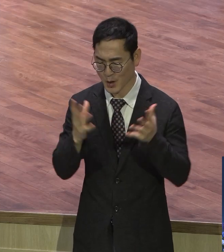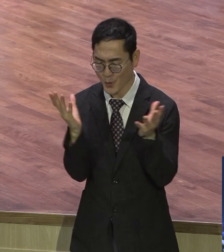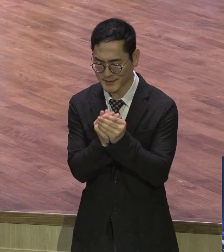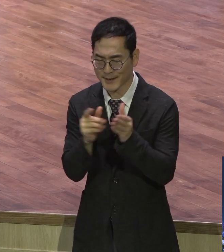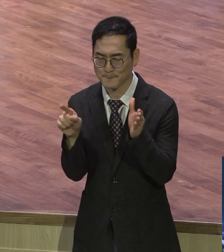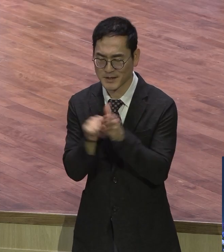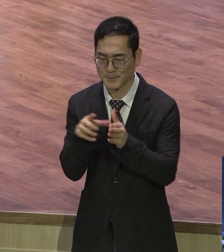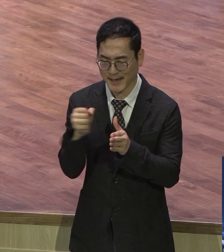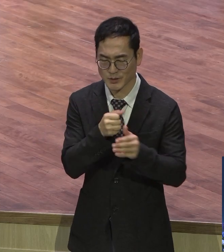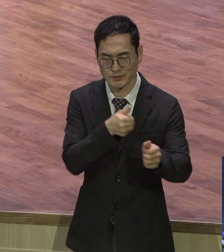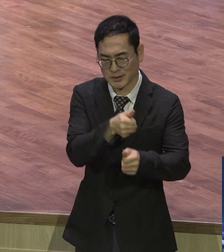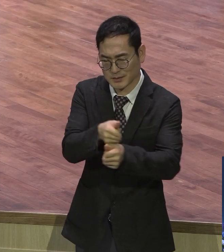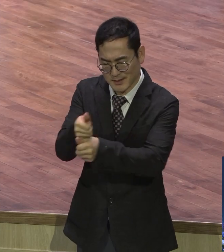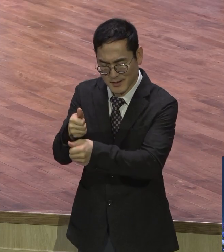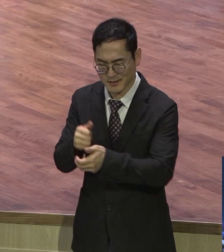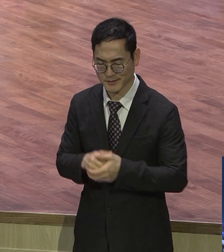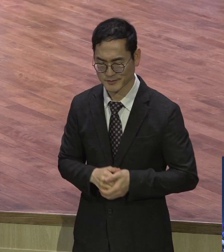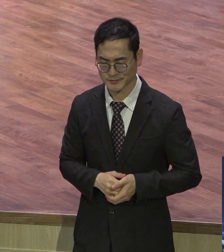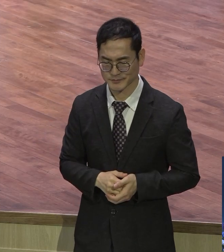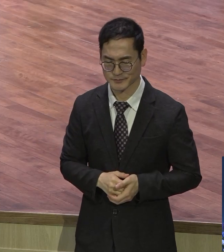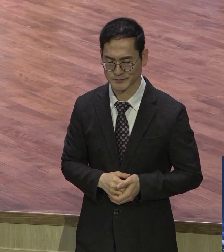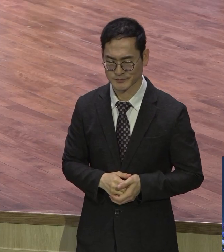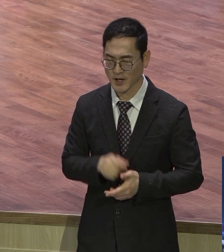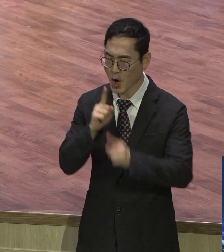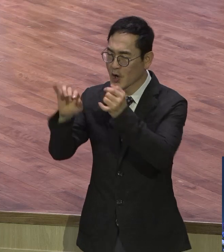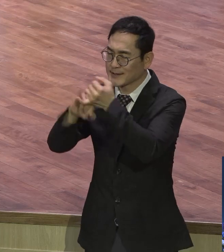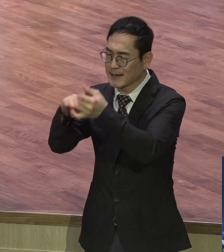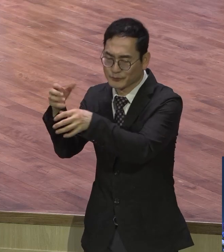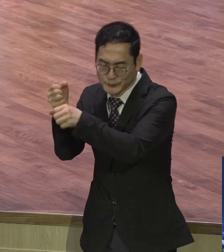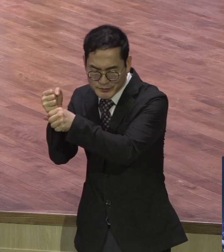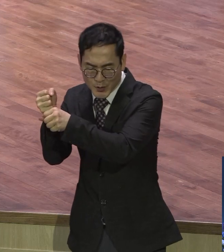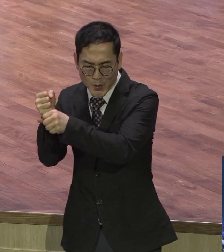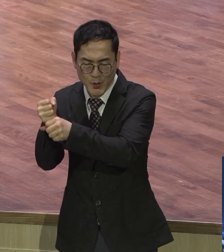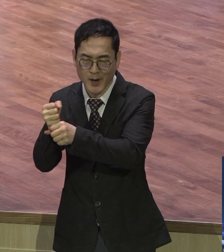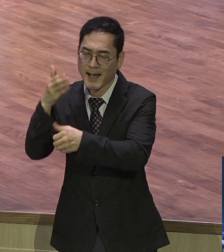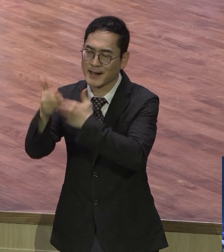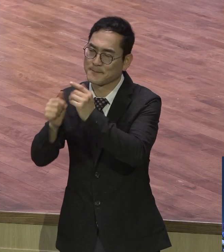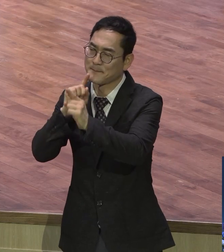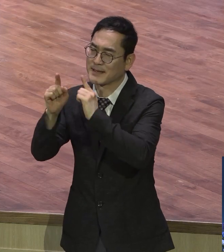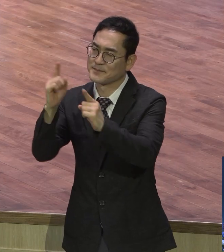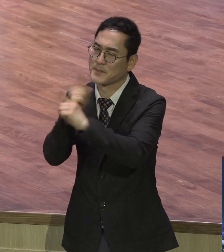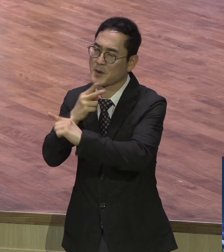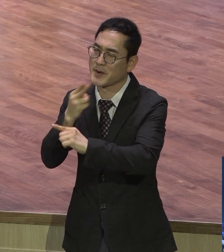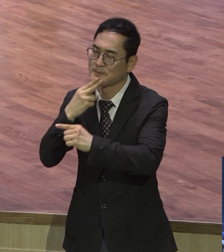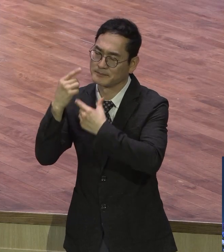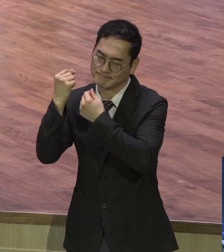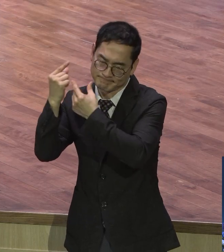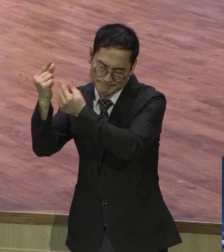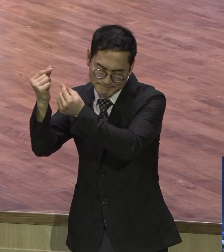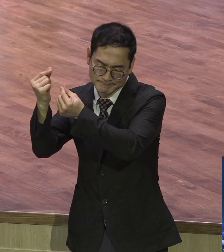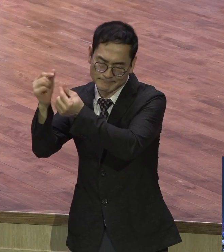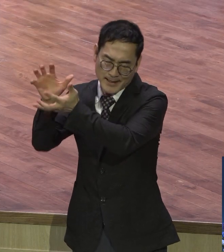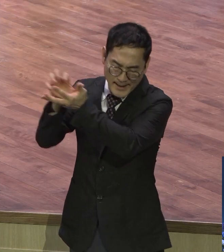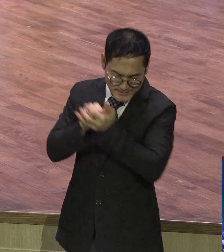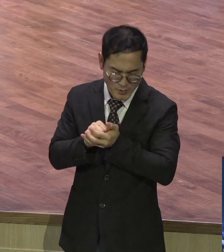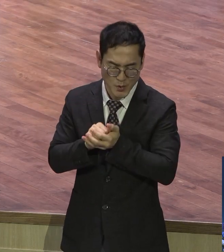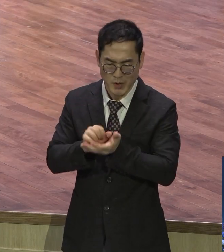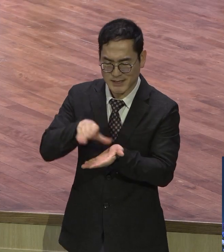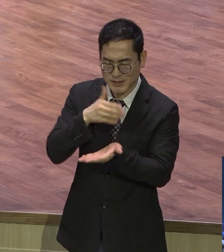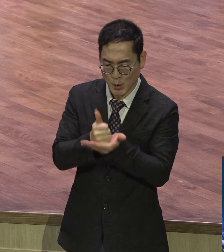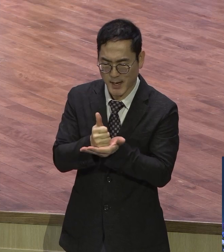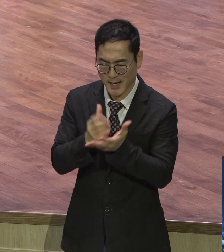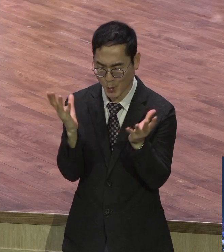승리하게 하시고 평생 이 언약 붙잡고 괜찮은 하나님의 말씀에 그리스도의 절대 제자로 현장